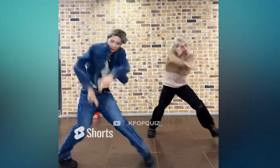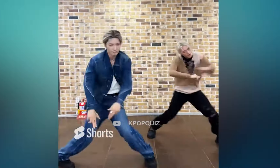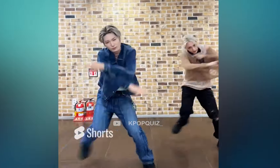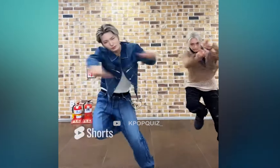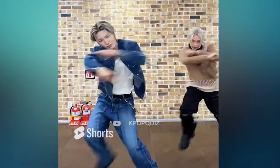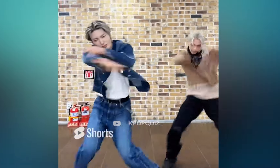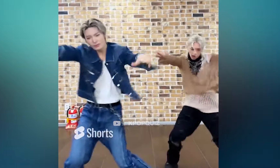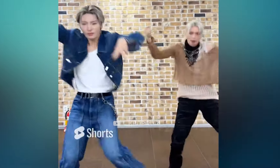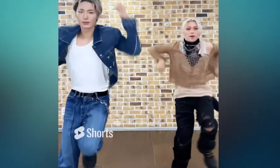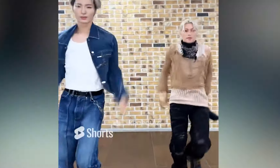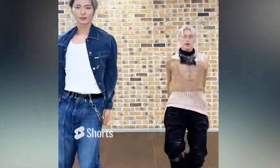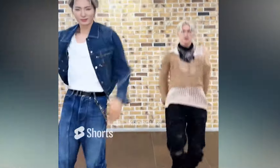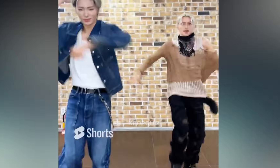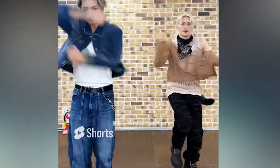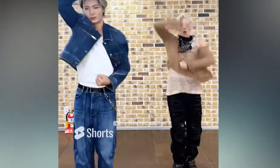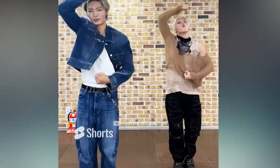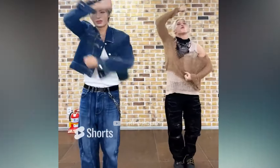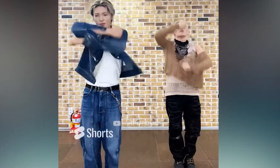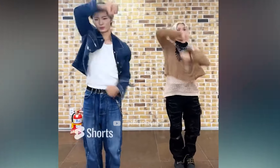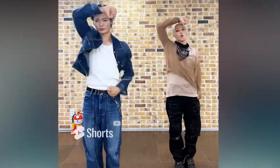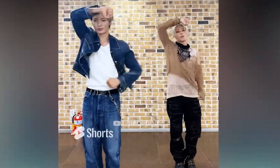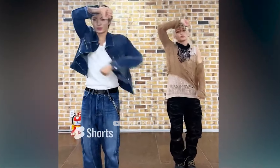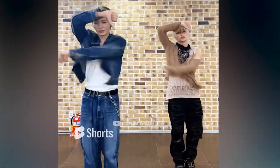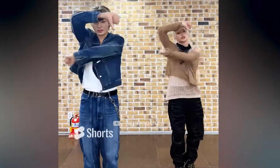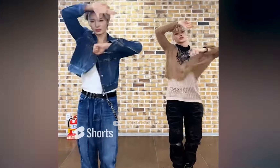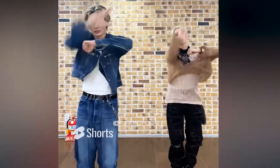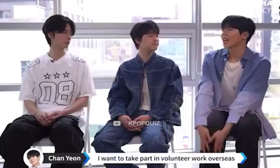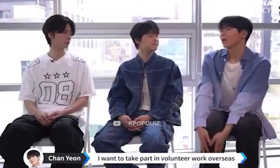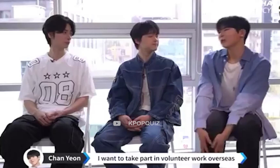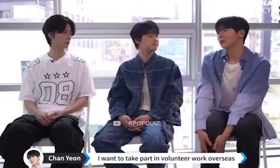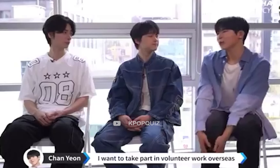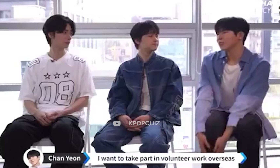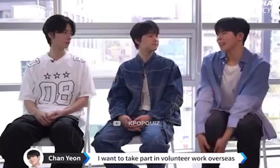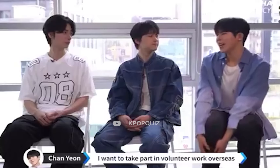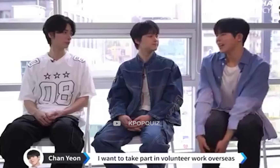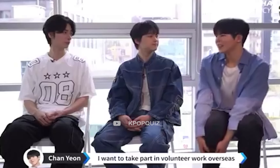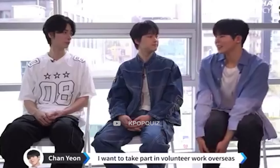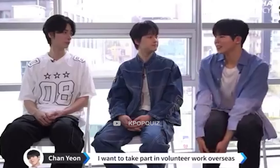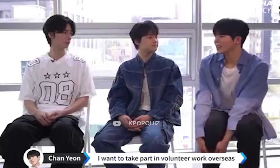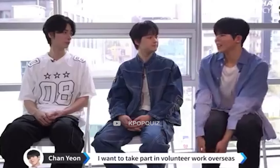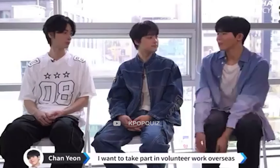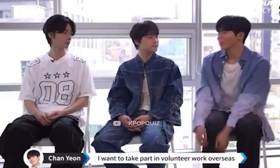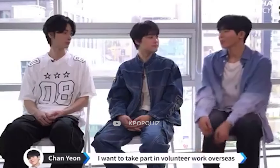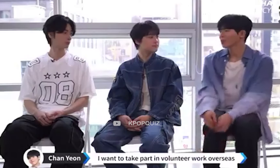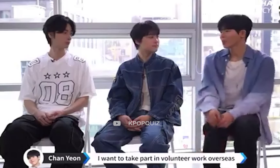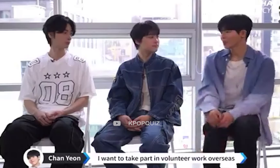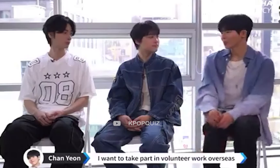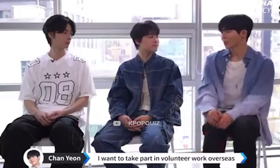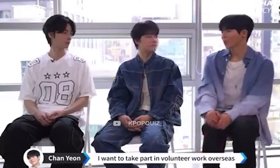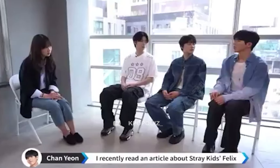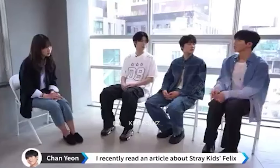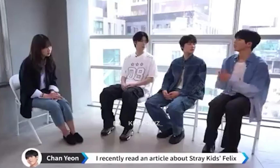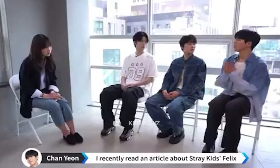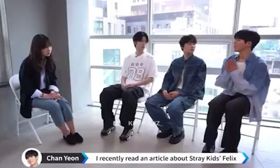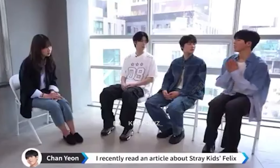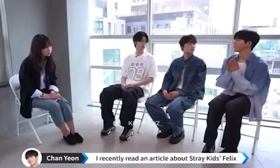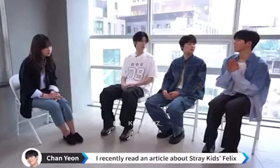desafío de baile de las canciones Blow y Check Check Boom. Anteriormente en una entrevista, uno de los miembros de Big Ocean llamado Chan